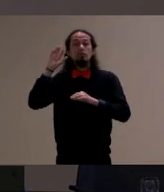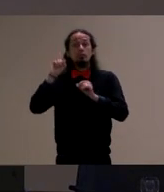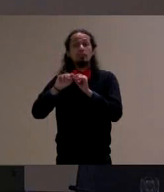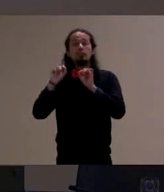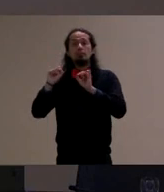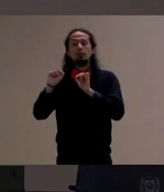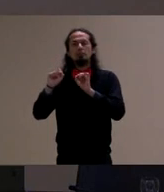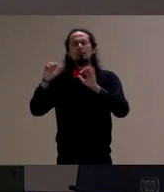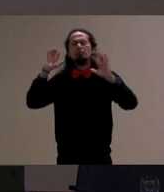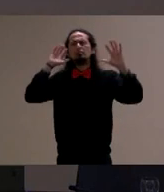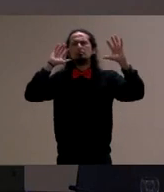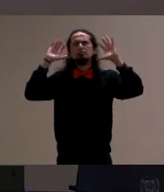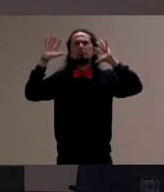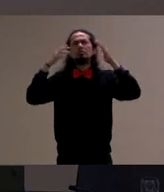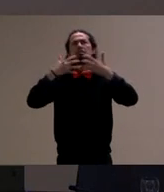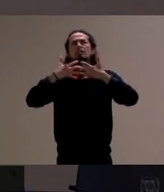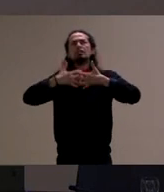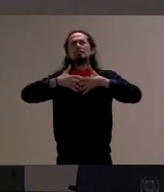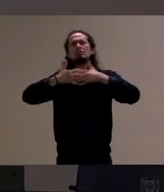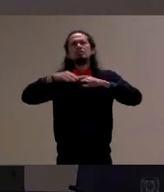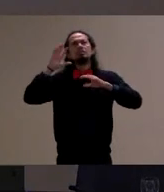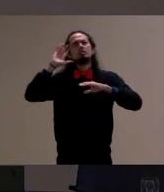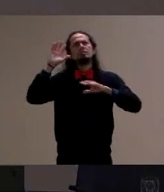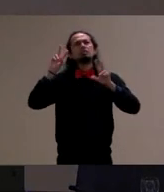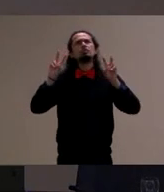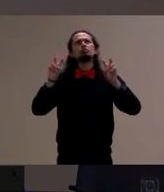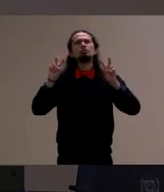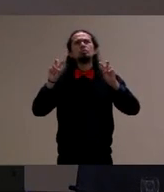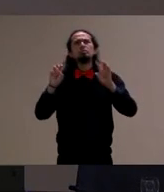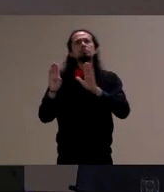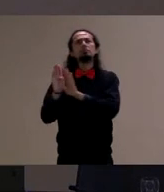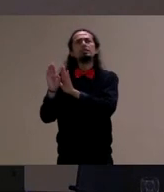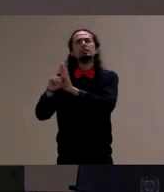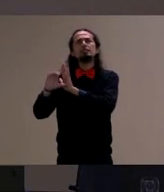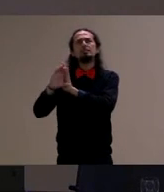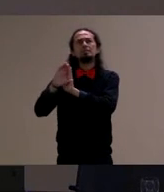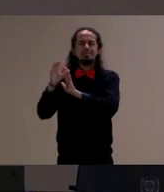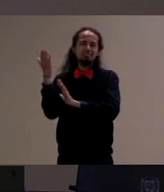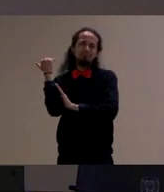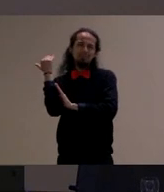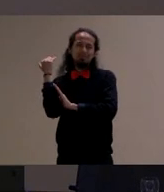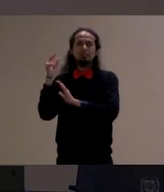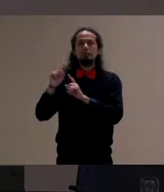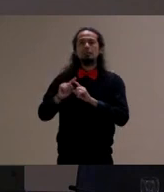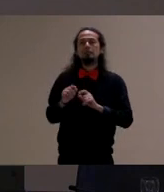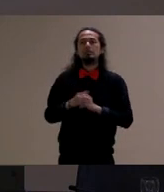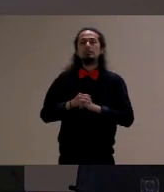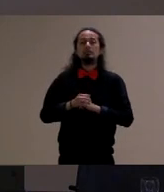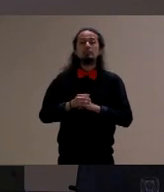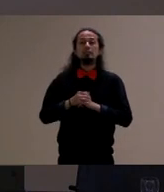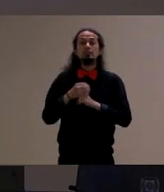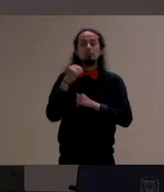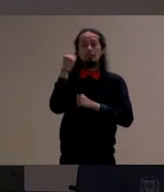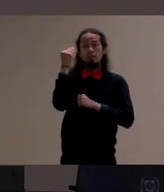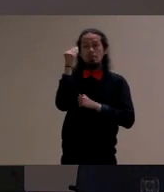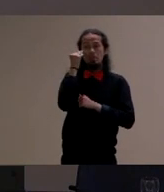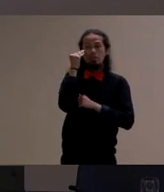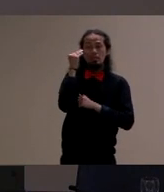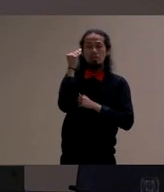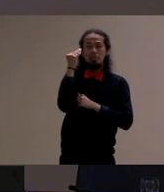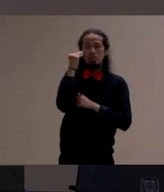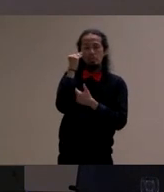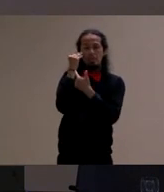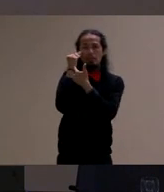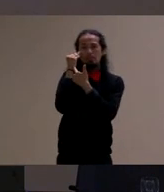desse momento de construção da bncc na época né e o experimento ele lida sempre com